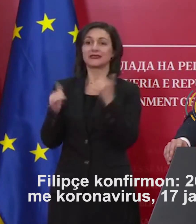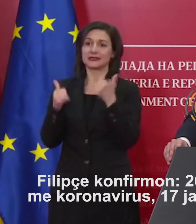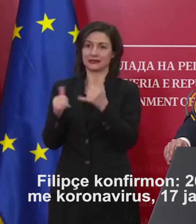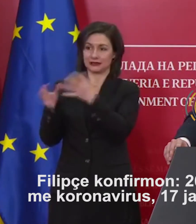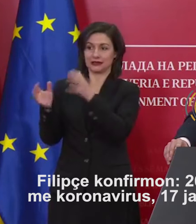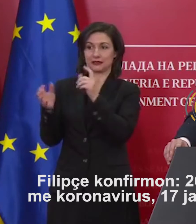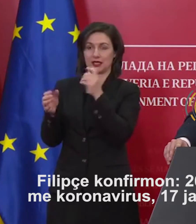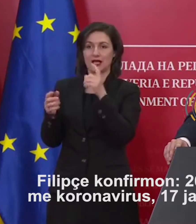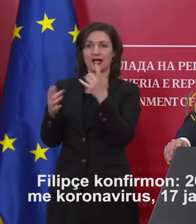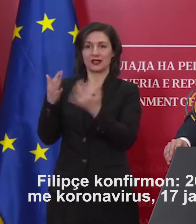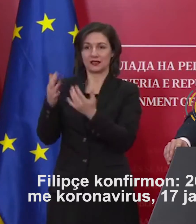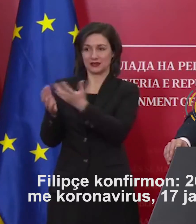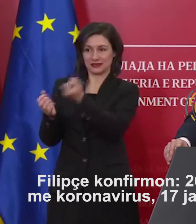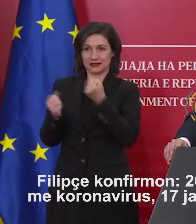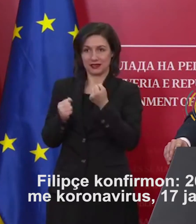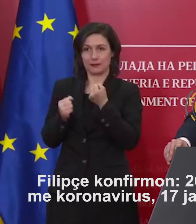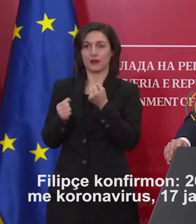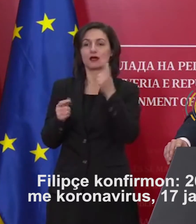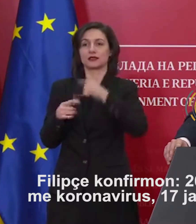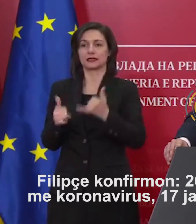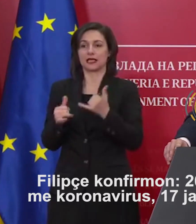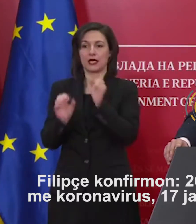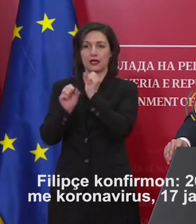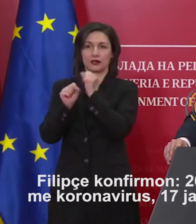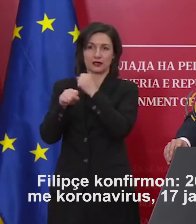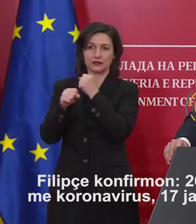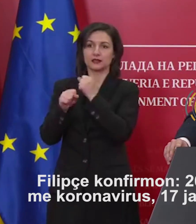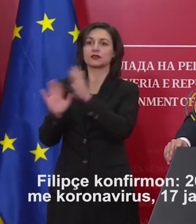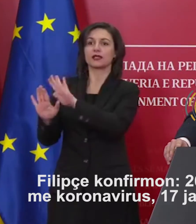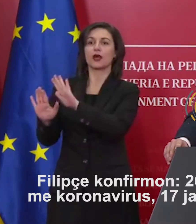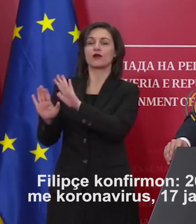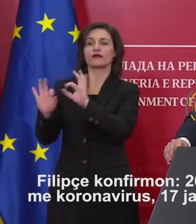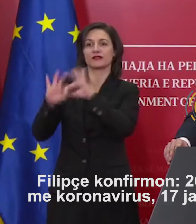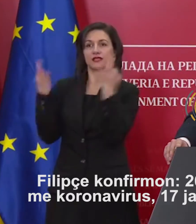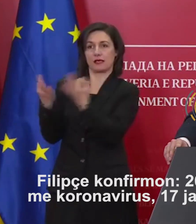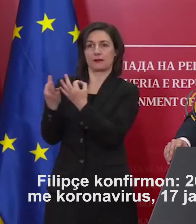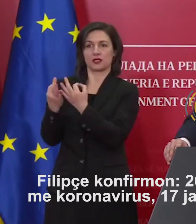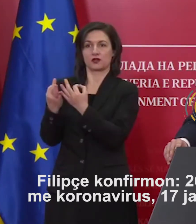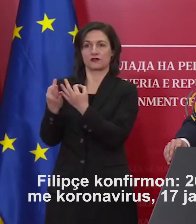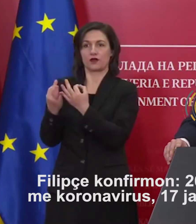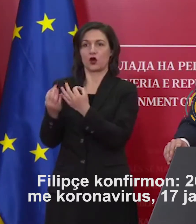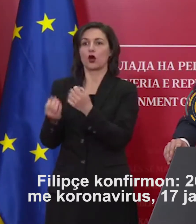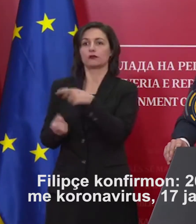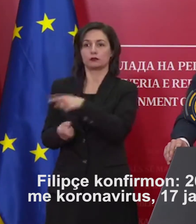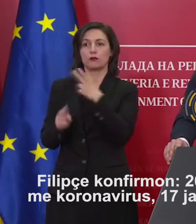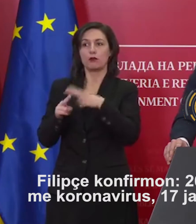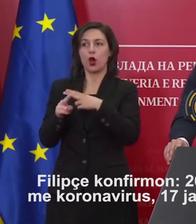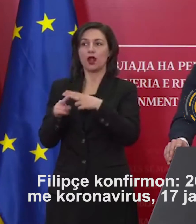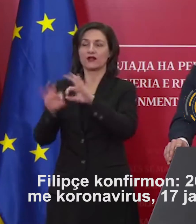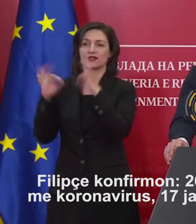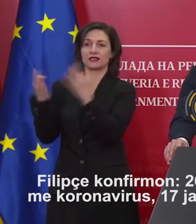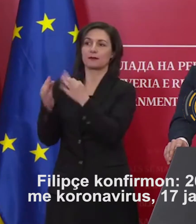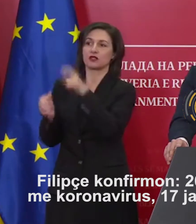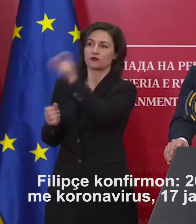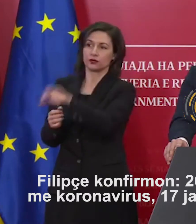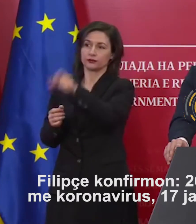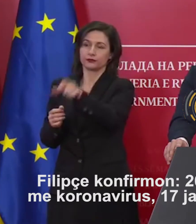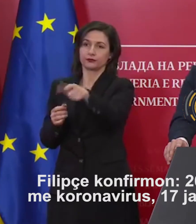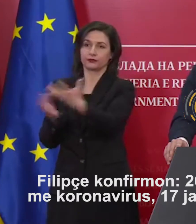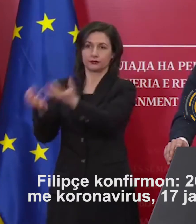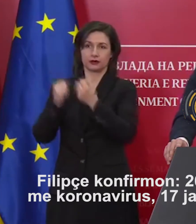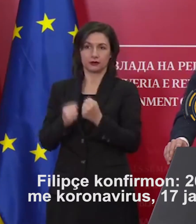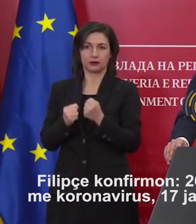изработуваат тестовите на членовите на семејството на овој пациент. Понатаму